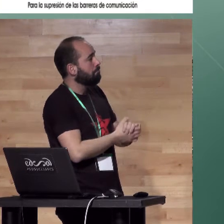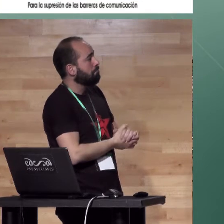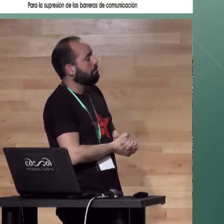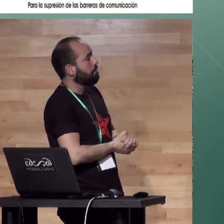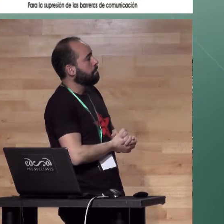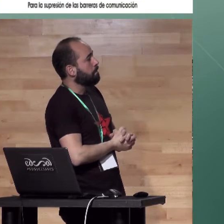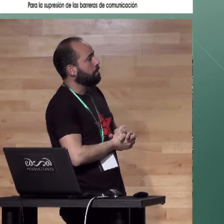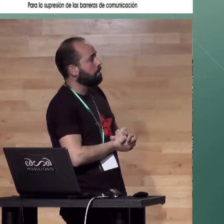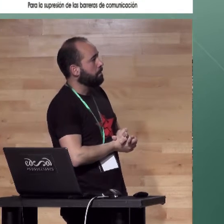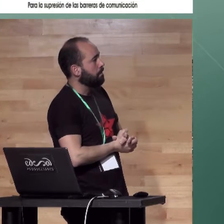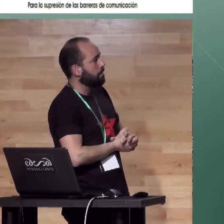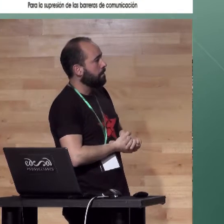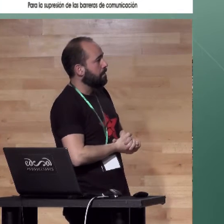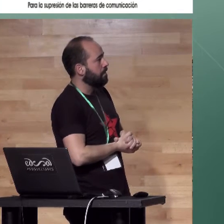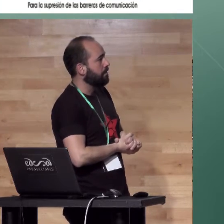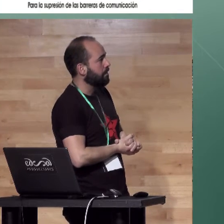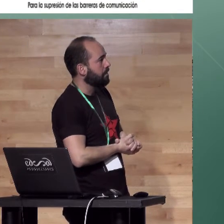una familia.